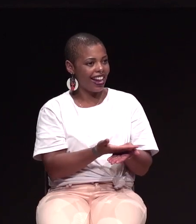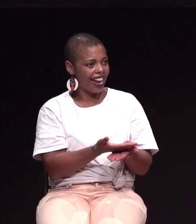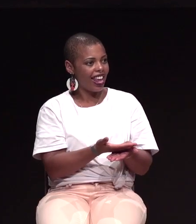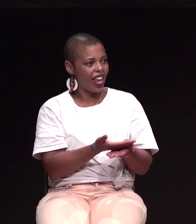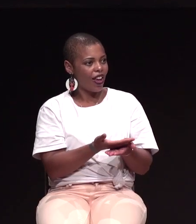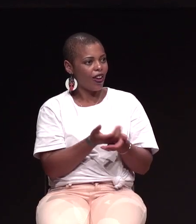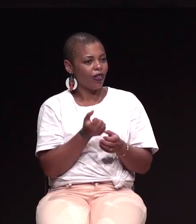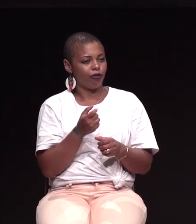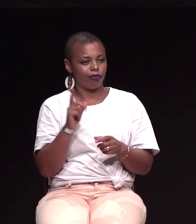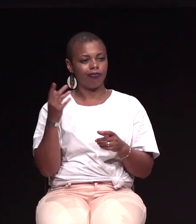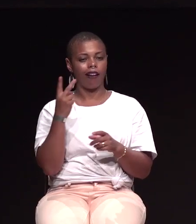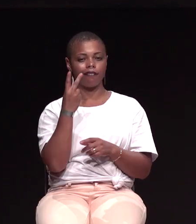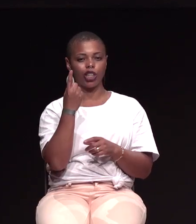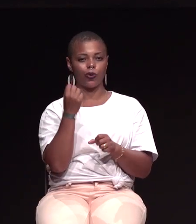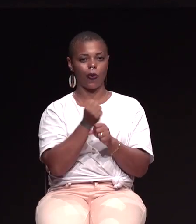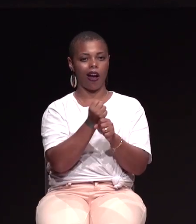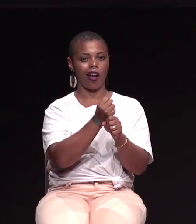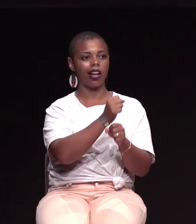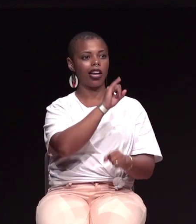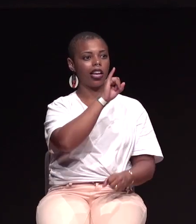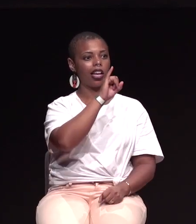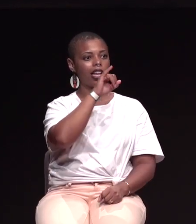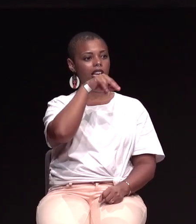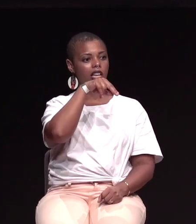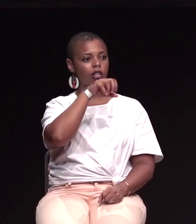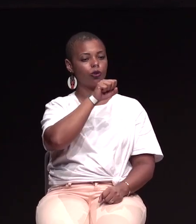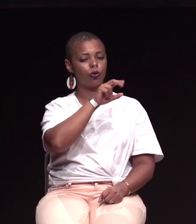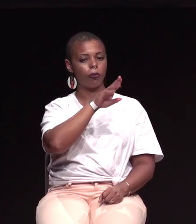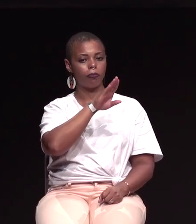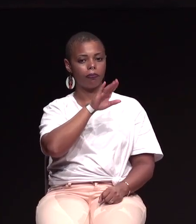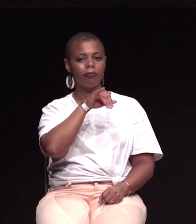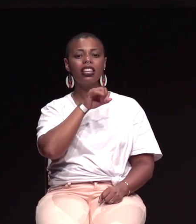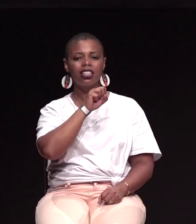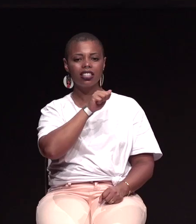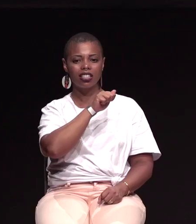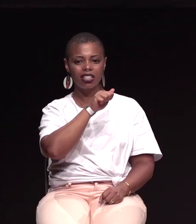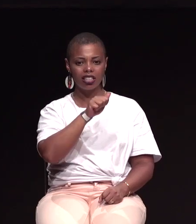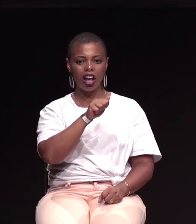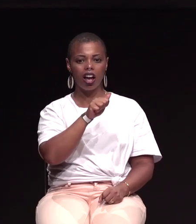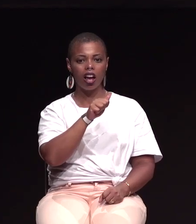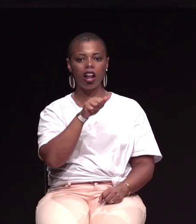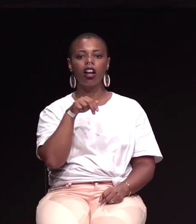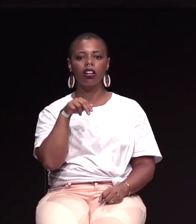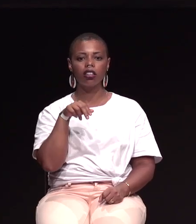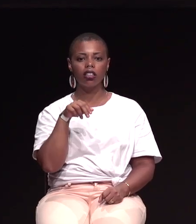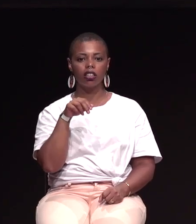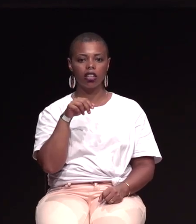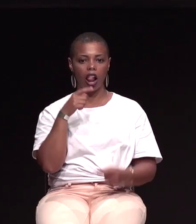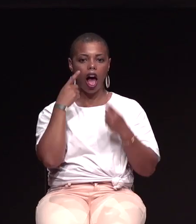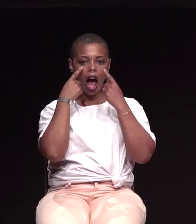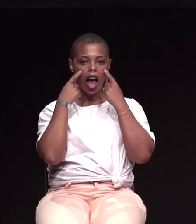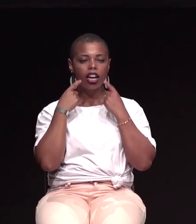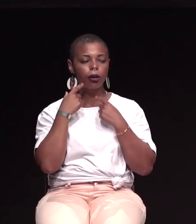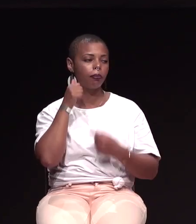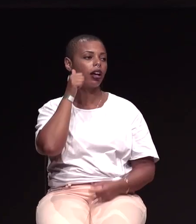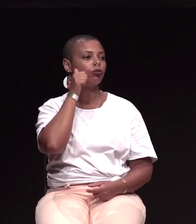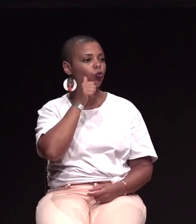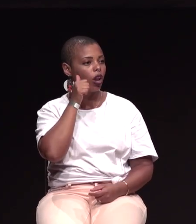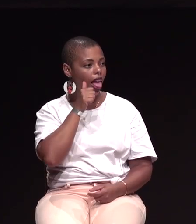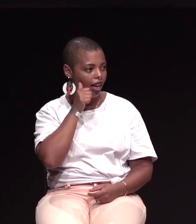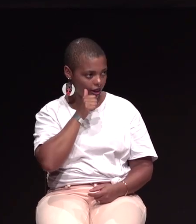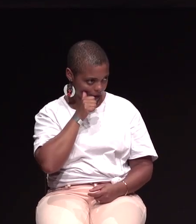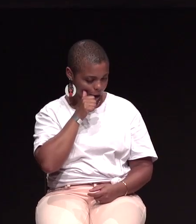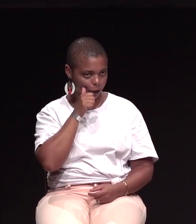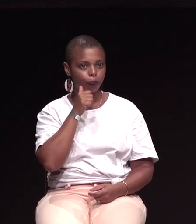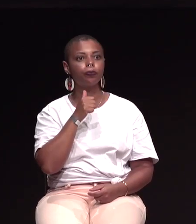de carreira, o Insubmissas Lágrimas de Mulheres? Esse tipo de questão, sabe? Que eu